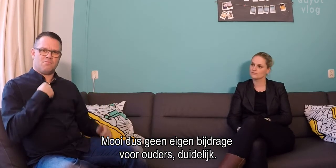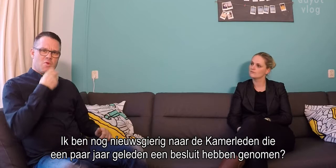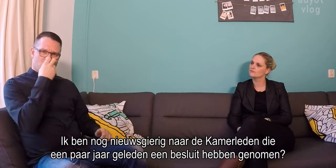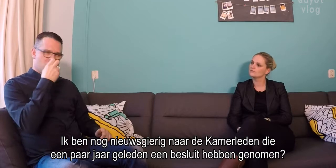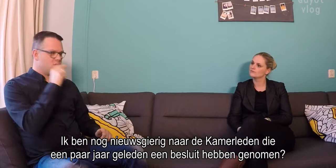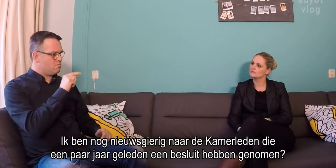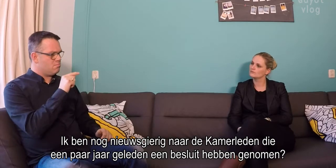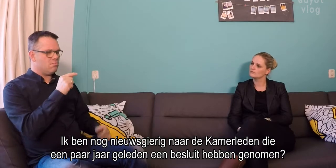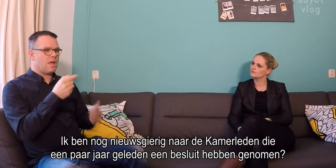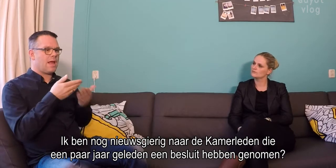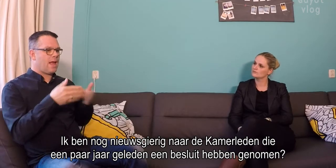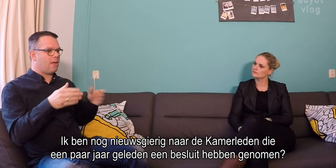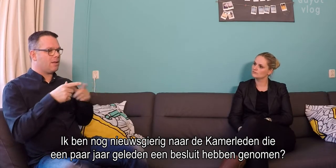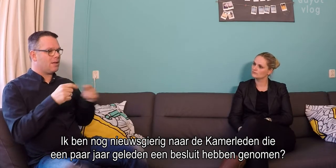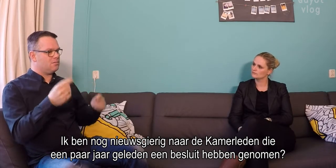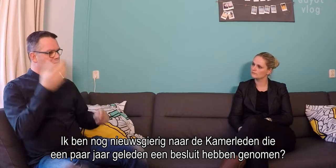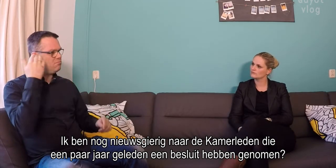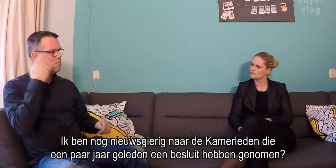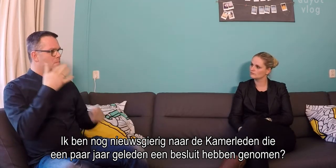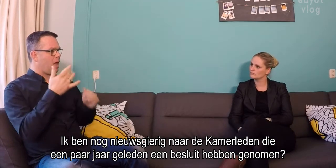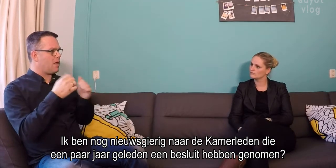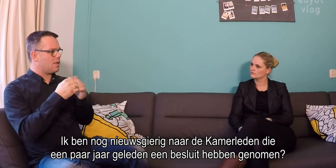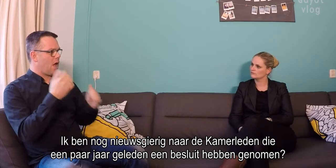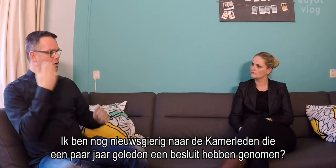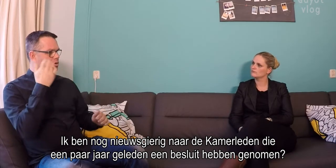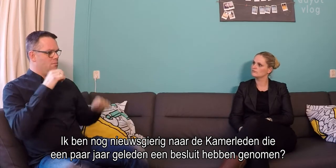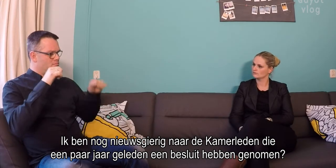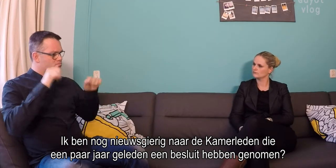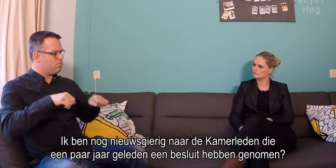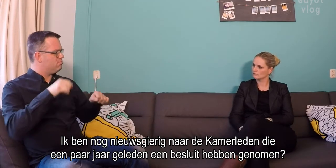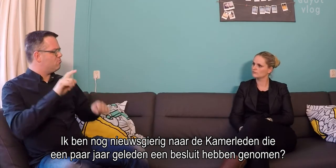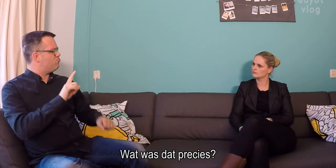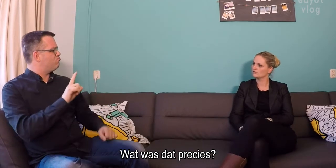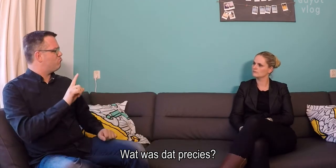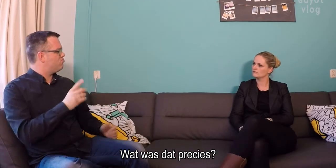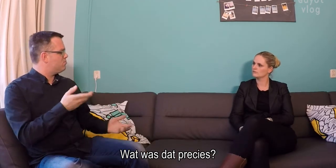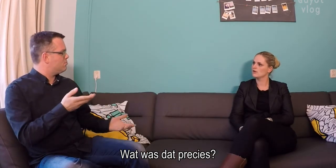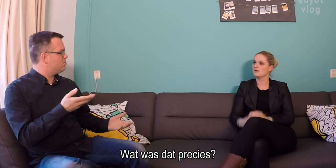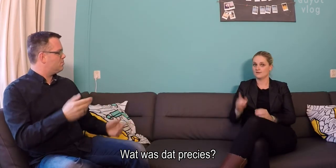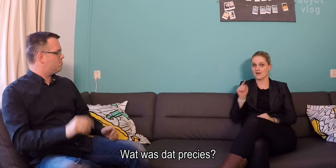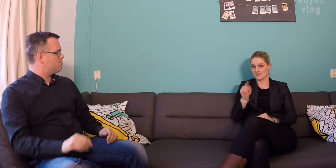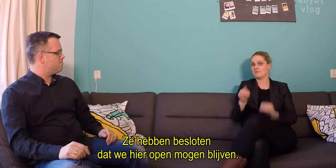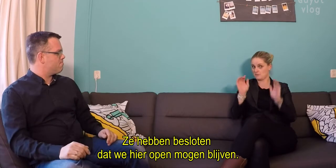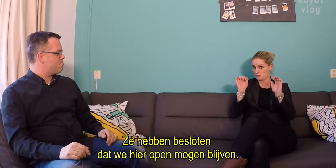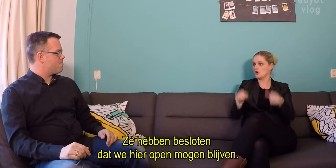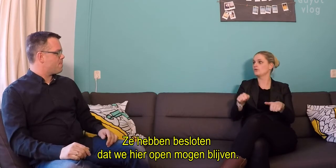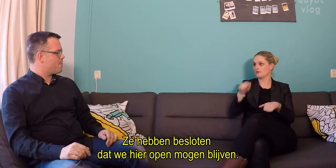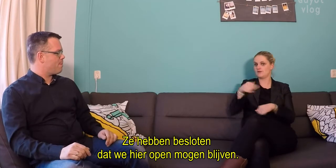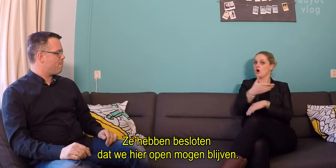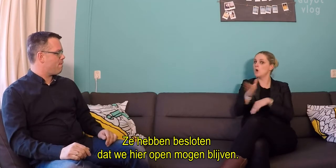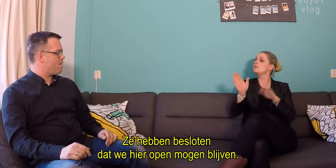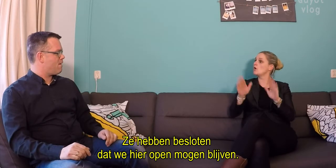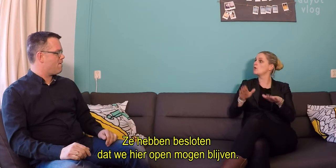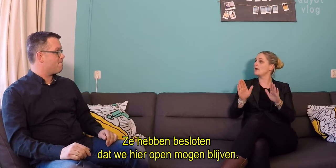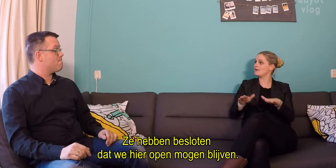Ik ben ook nieuwsgierig naar de Kamerleden die een paar jaar geleden ergens een besluit over hebben genomen. Wat was dat precies? Nou, ze hebben besloten dat we hier open mogen blijven.